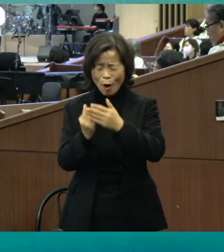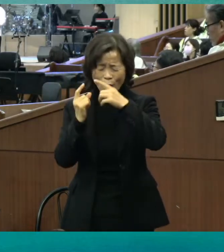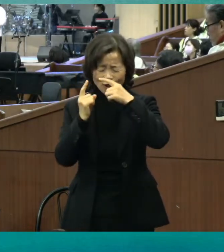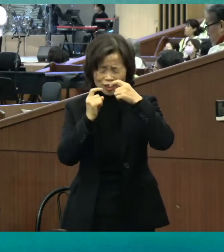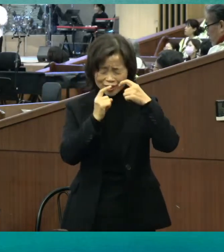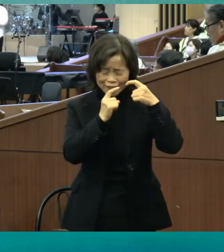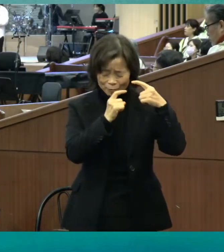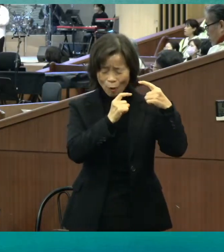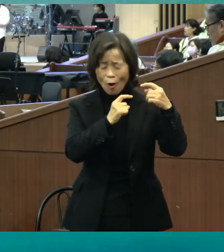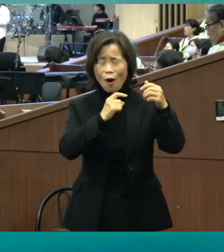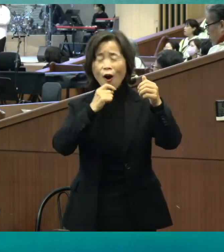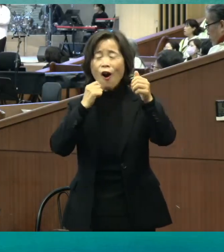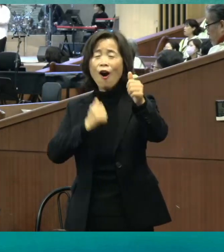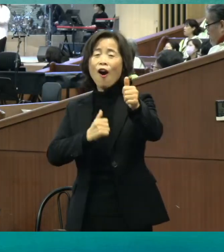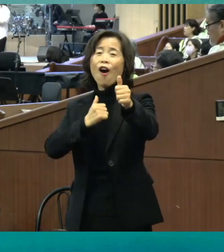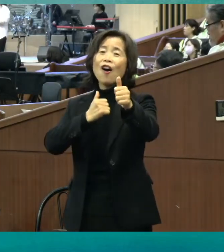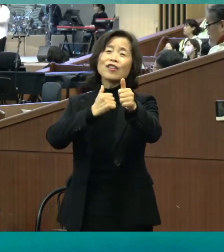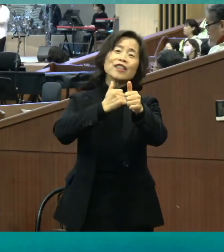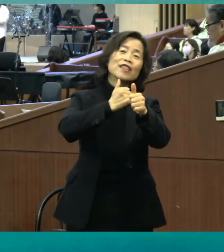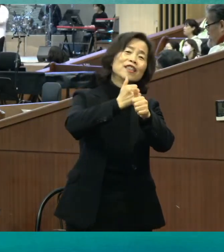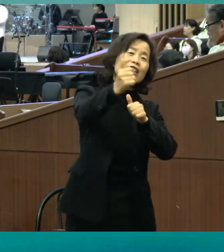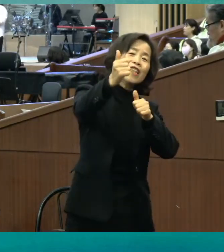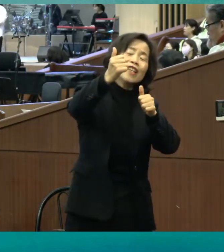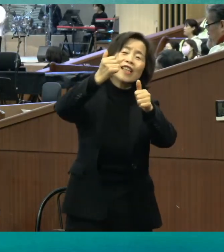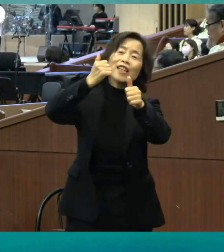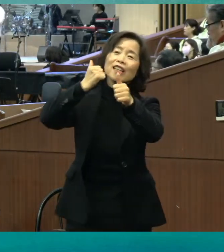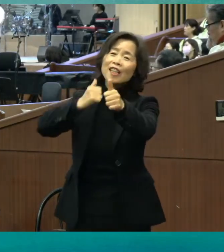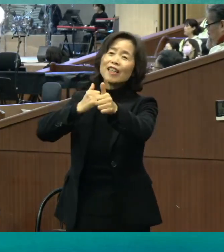모든 것을